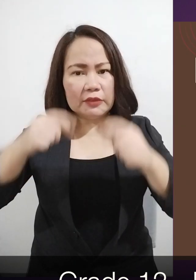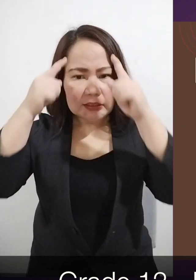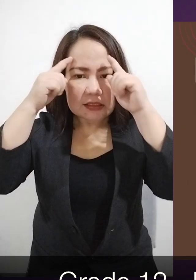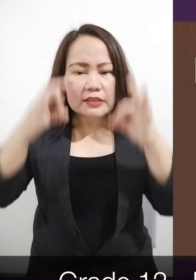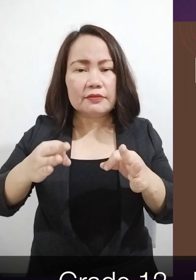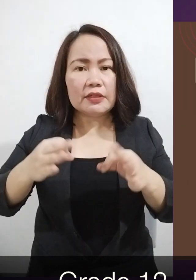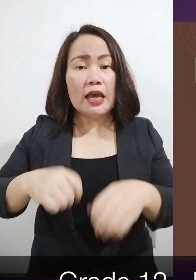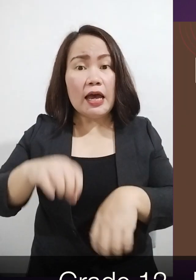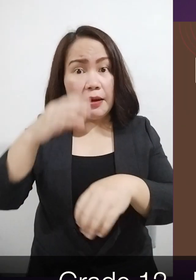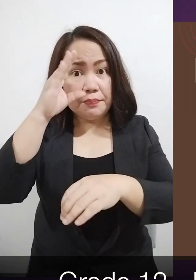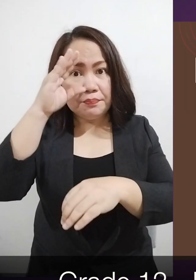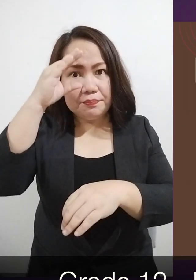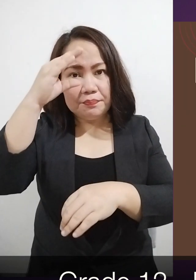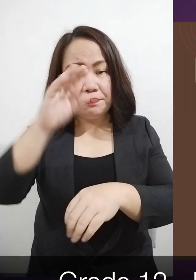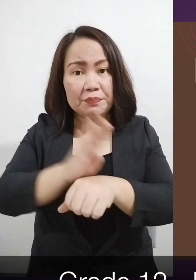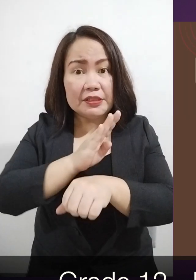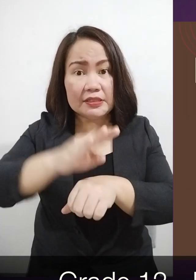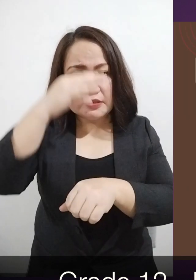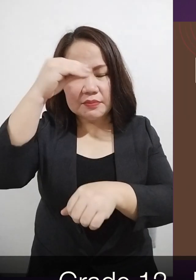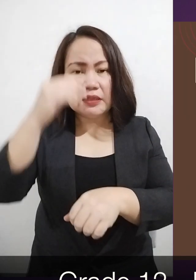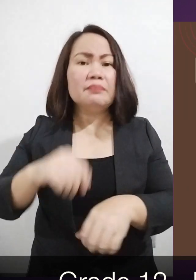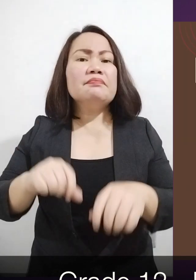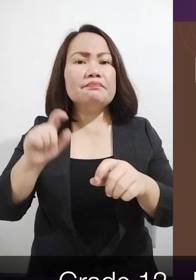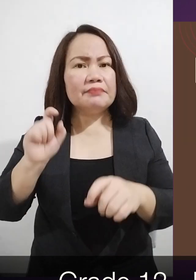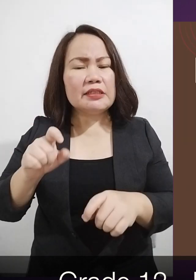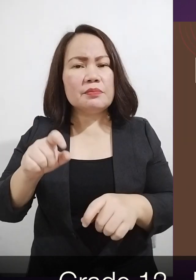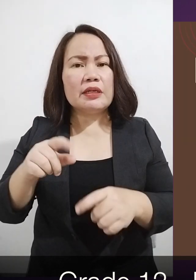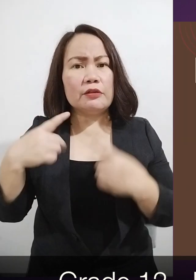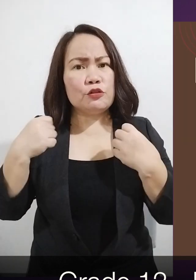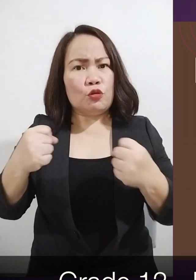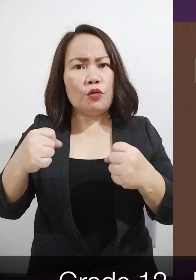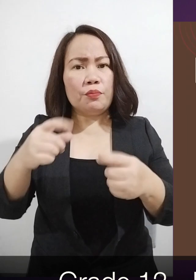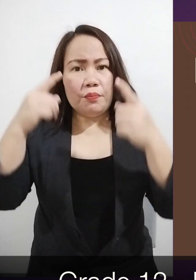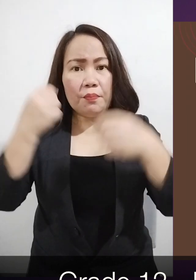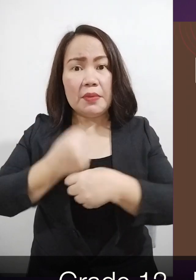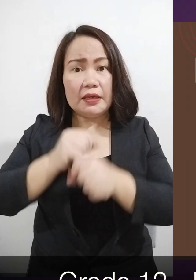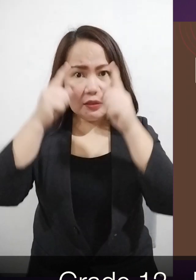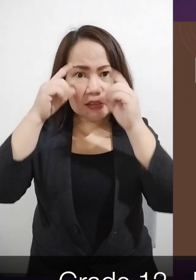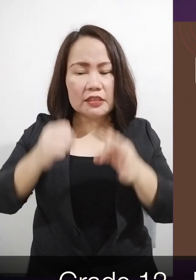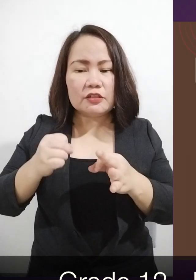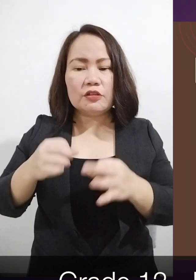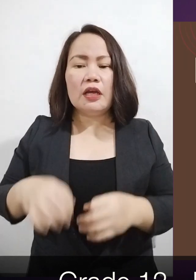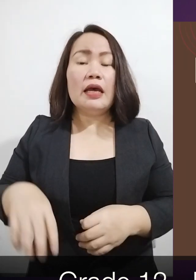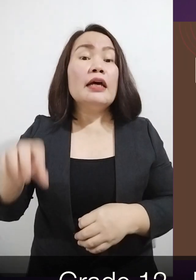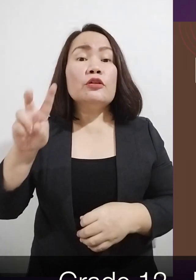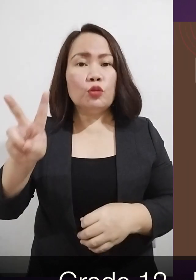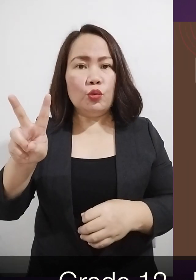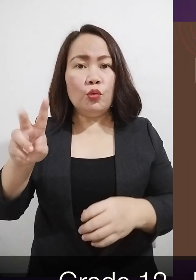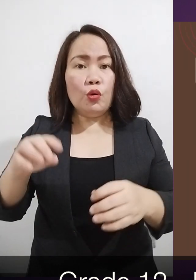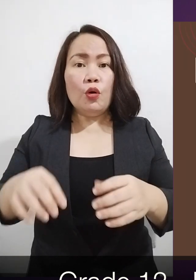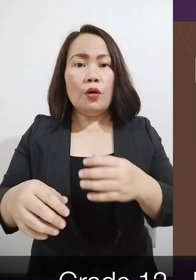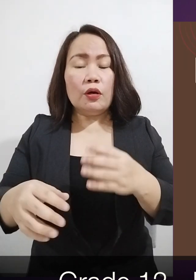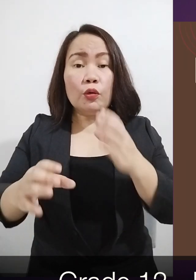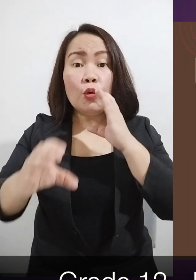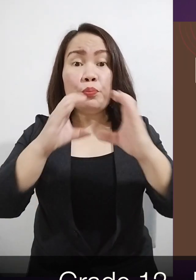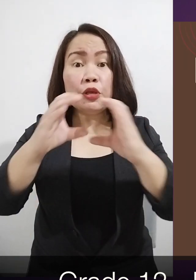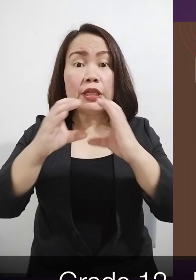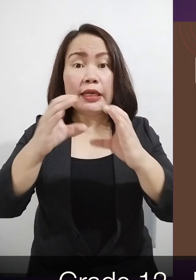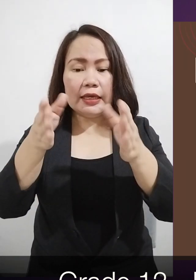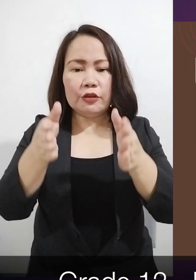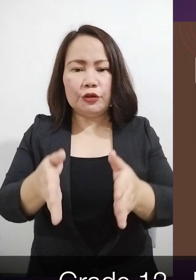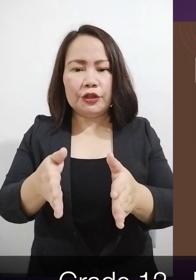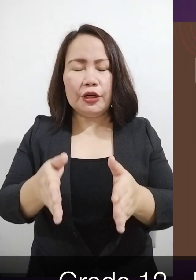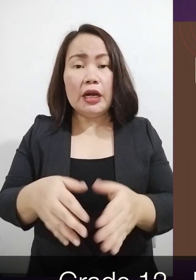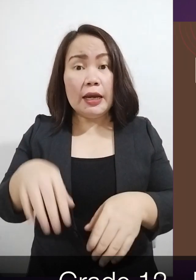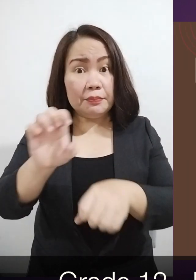Ang isang negosyante ay dapat maging matatag sa paggawa ng mga desisyon. Dalawa, communicator. Ang isang negosyante